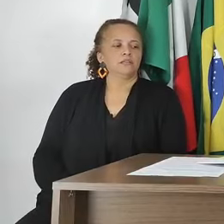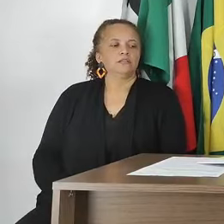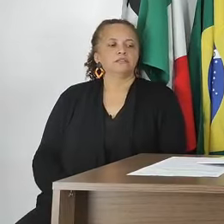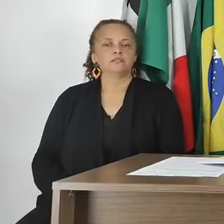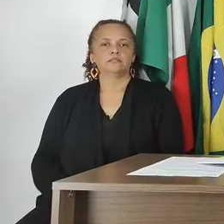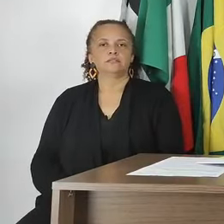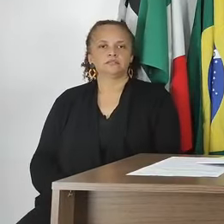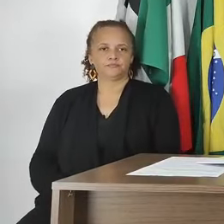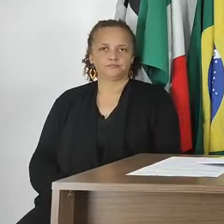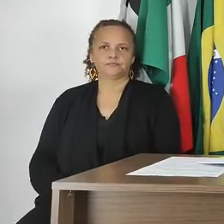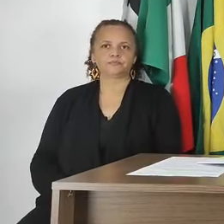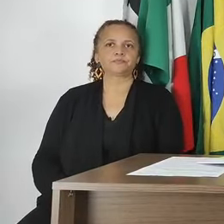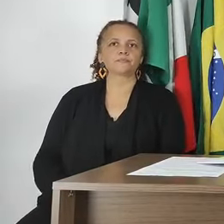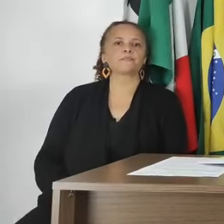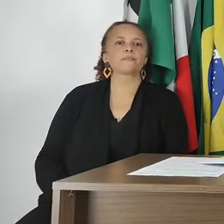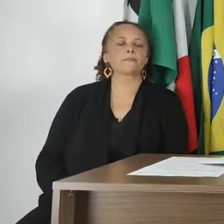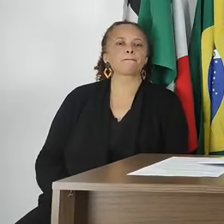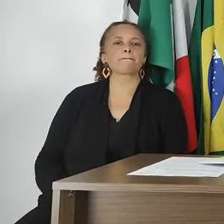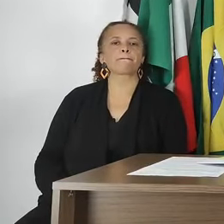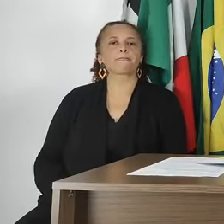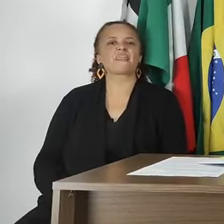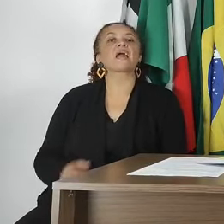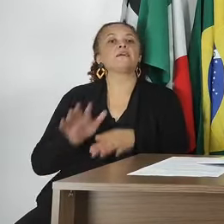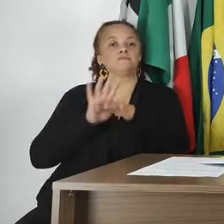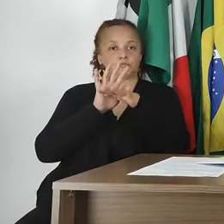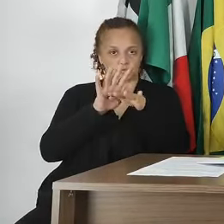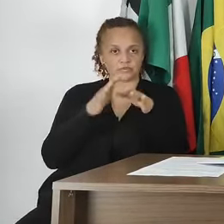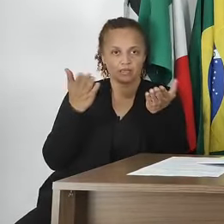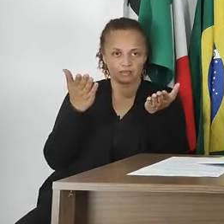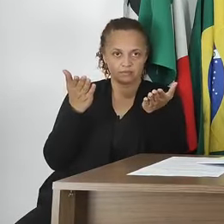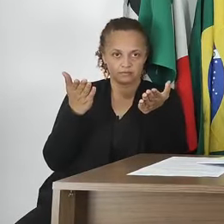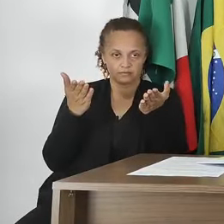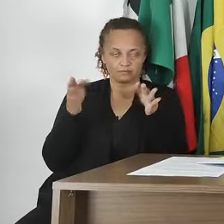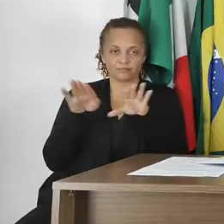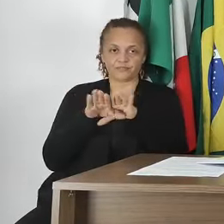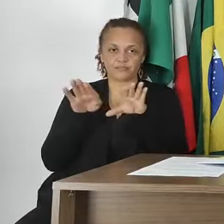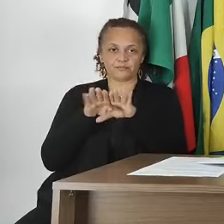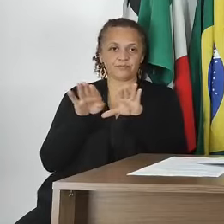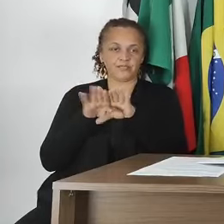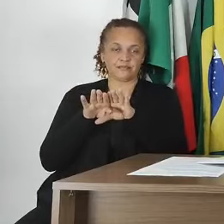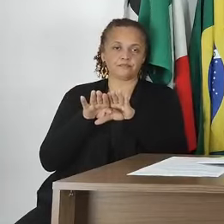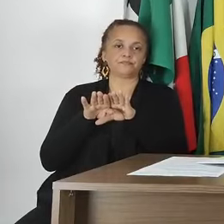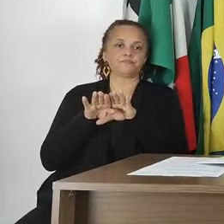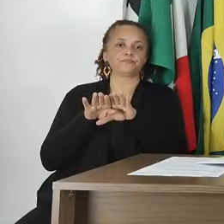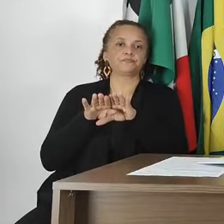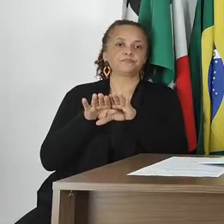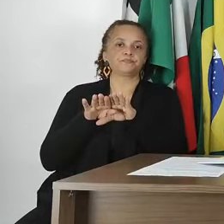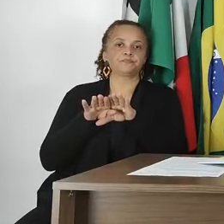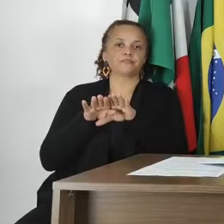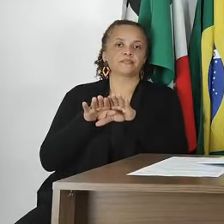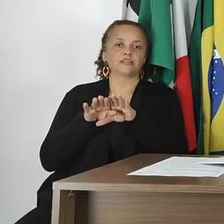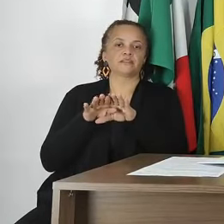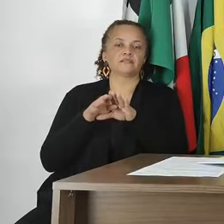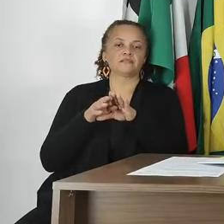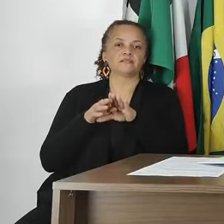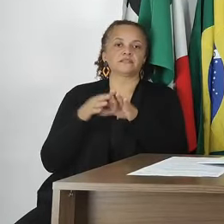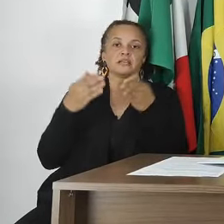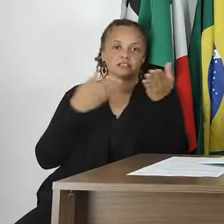as ONGs e agências parceiras. Cooperar com a distribuição também de roupas para